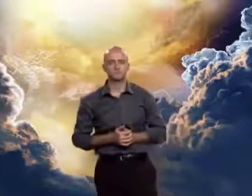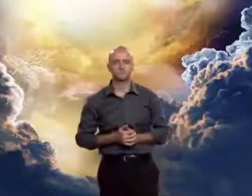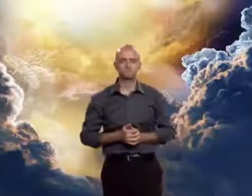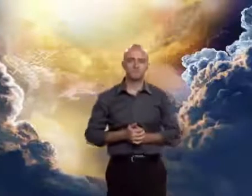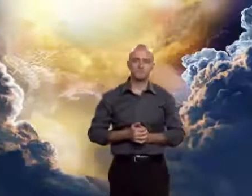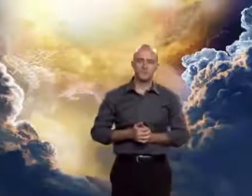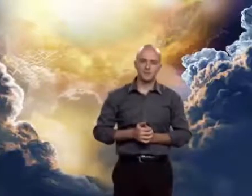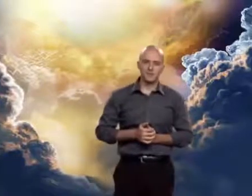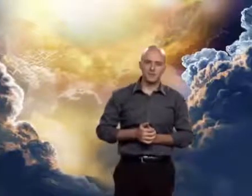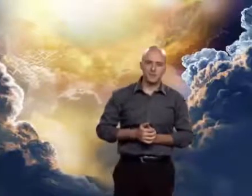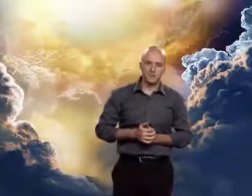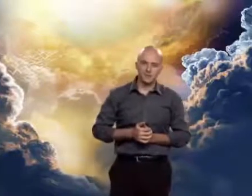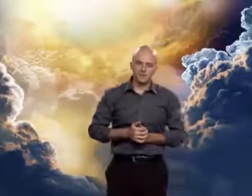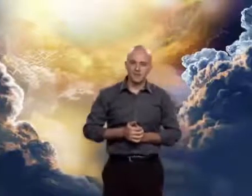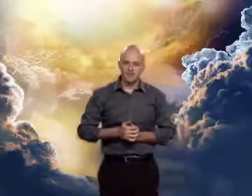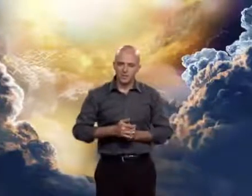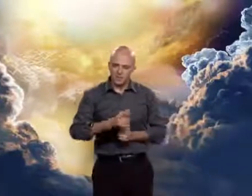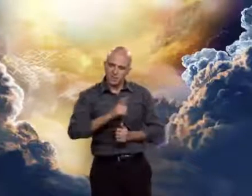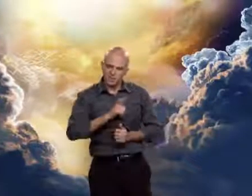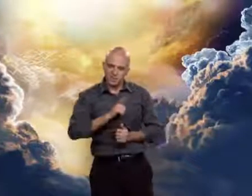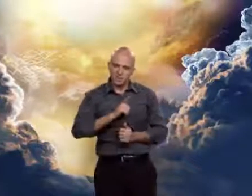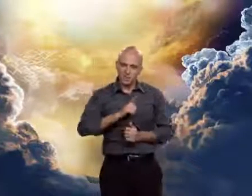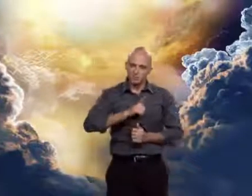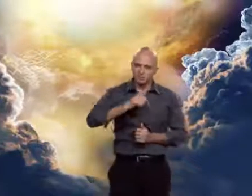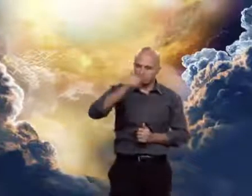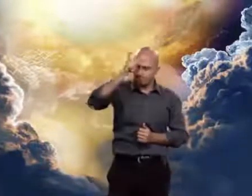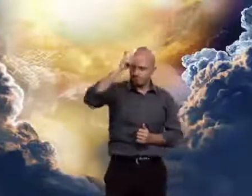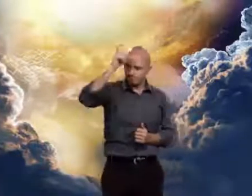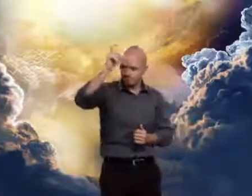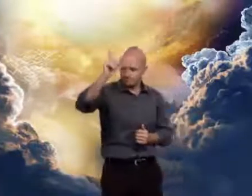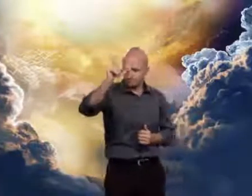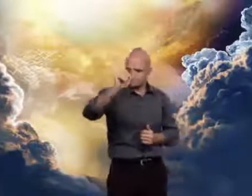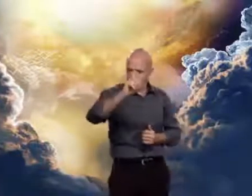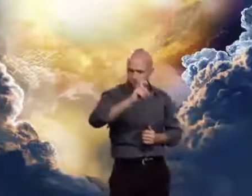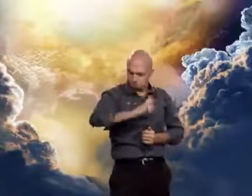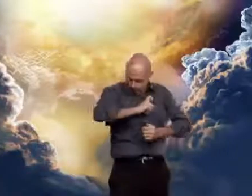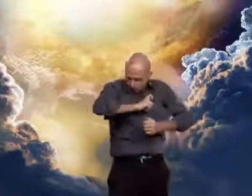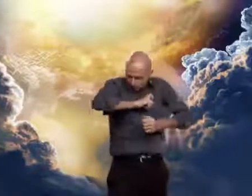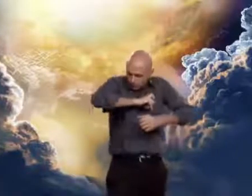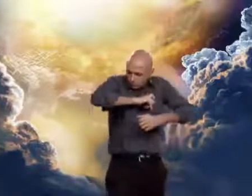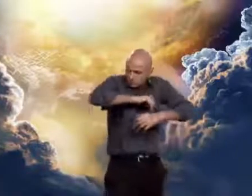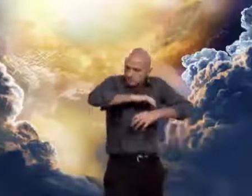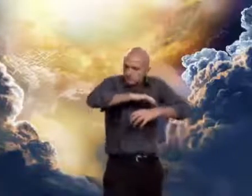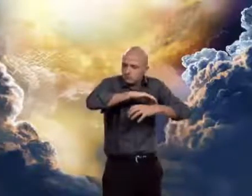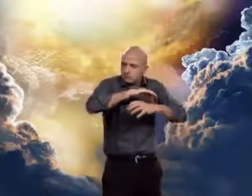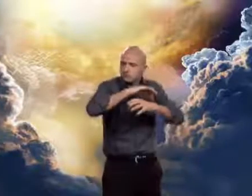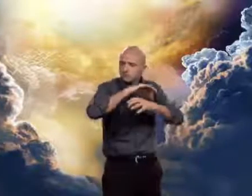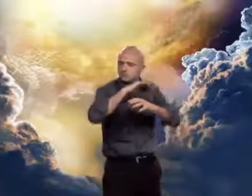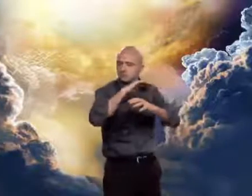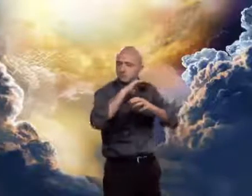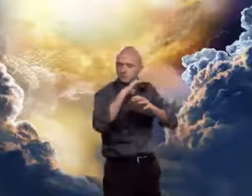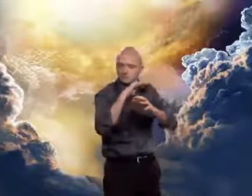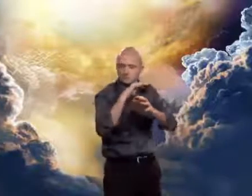completamente ao tentador e acham-se tão unidas a ele e tão impregnadas de seu pensamento que não têm disposição